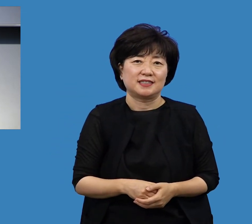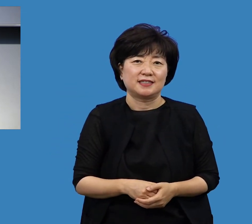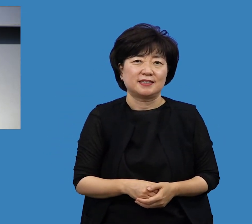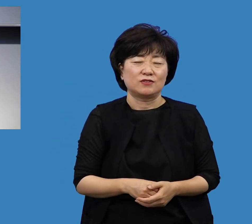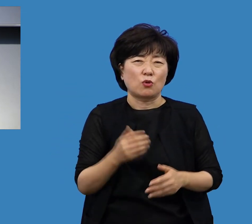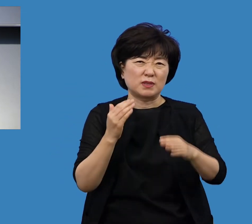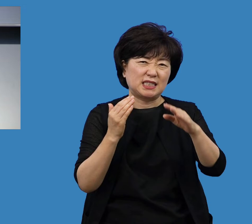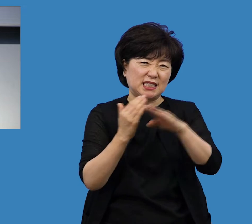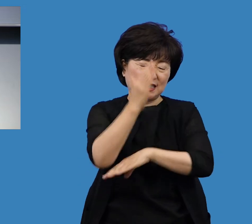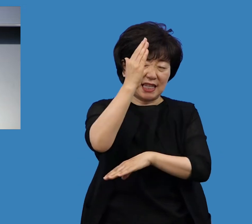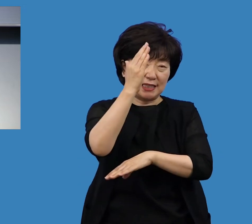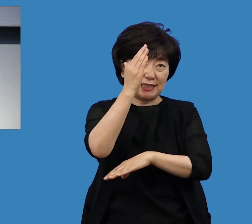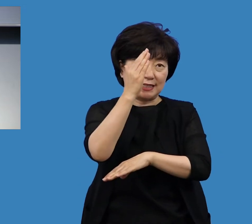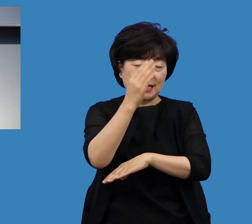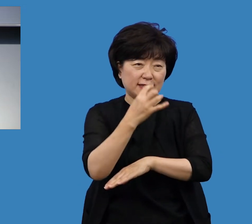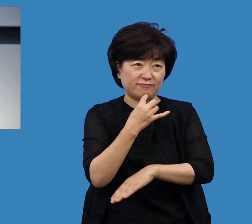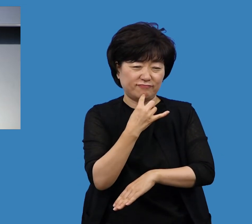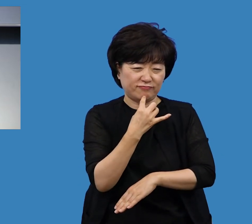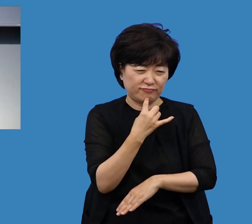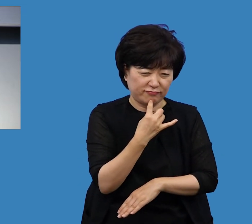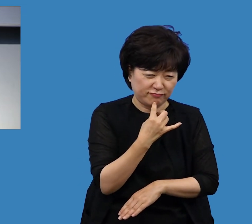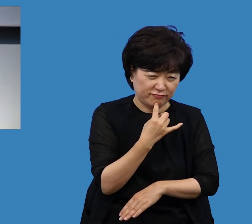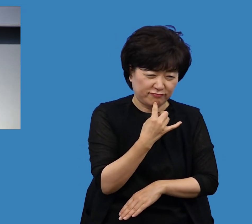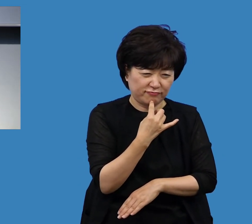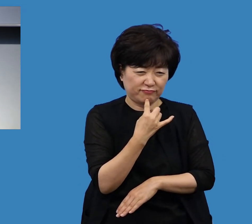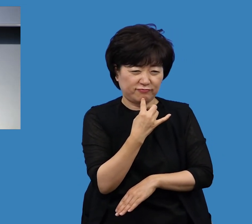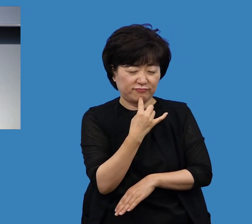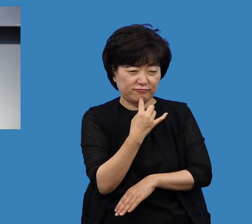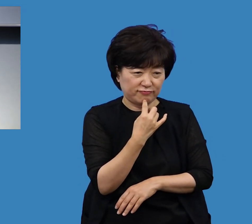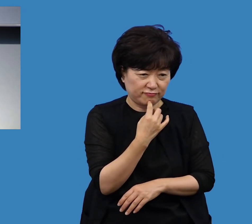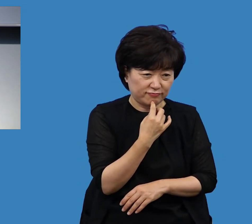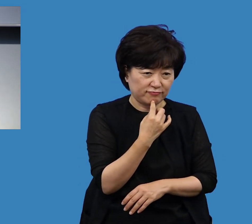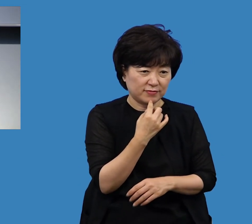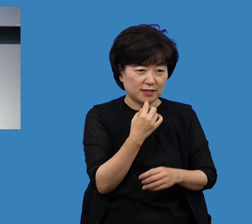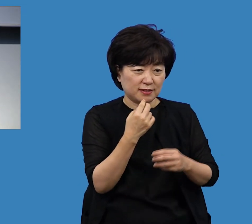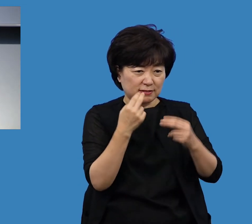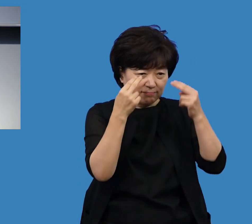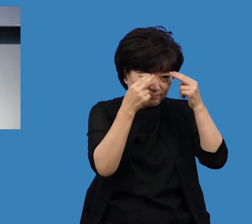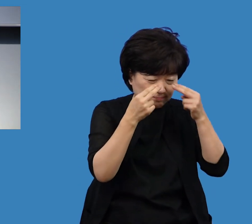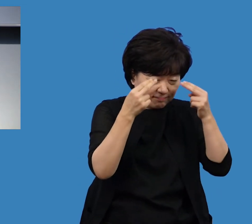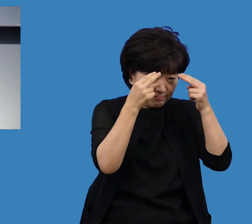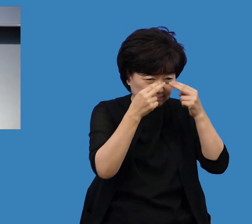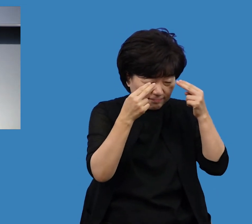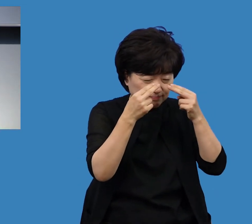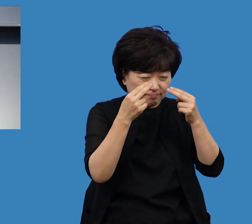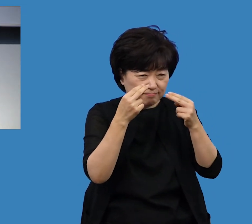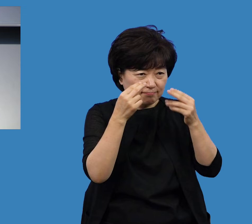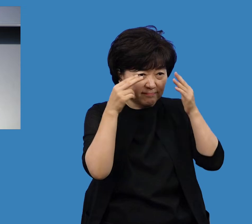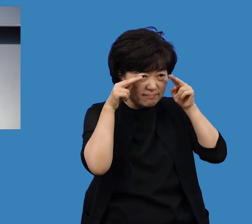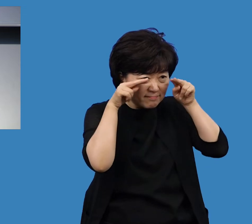과도하게 집착하고 있다면, 그래서 그것을 계속 주목하고 있다면,